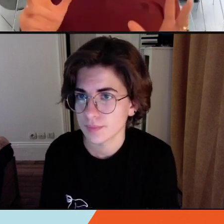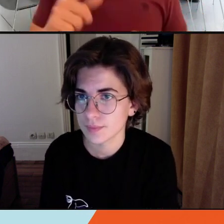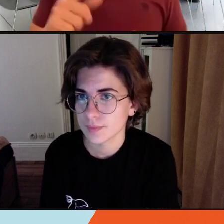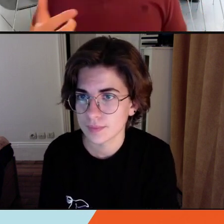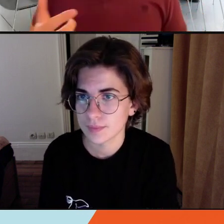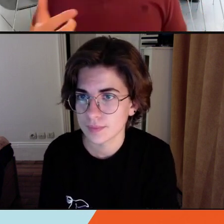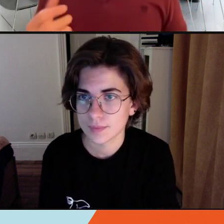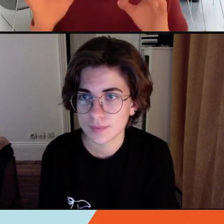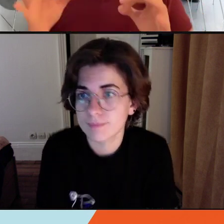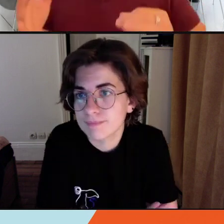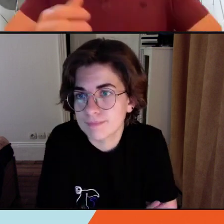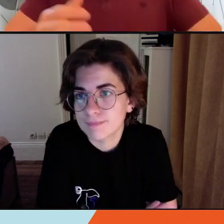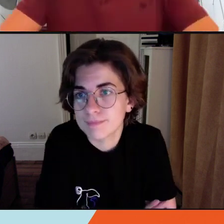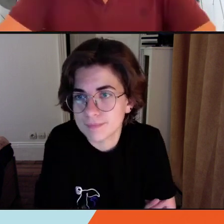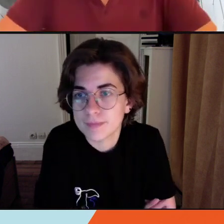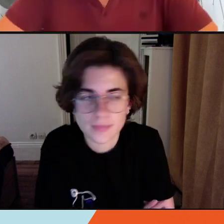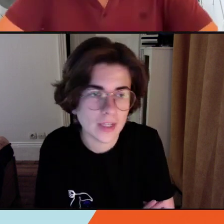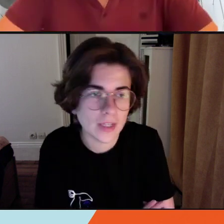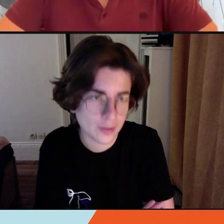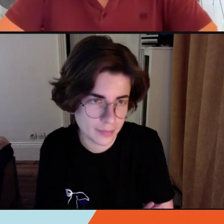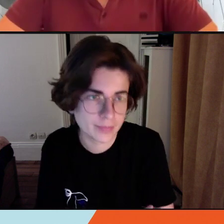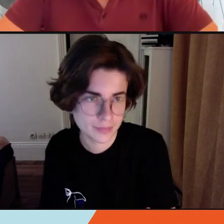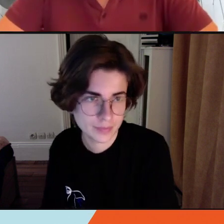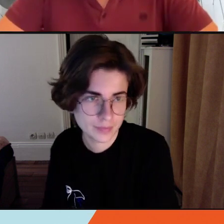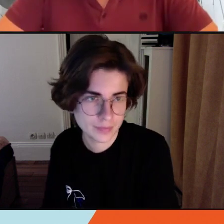suite. C'est normal.